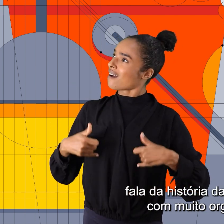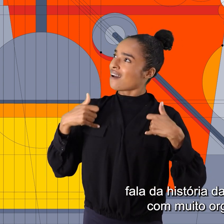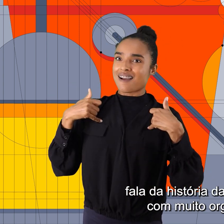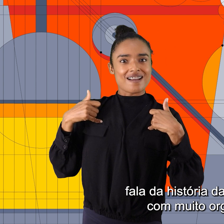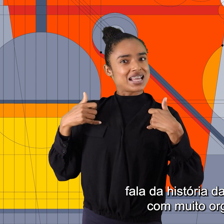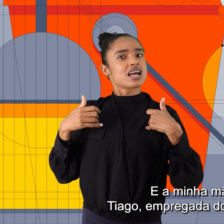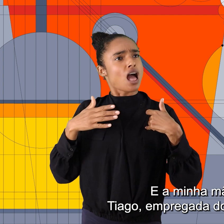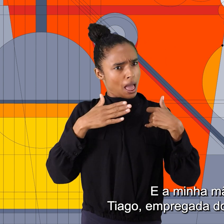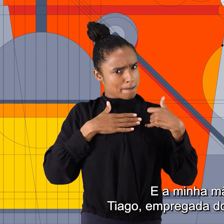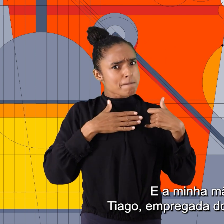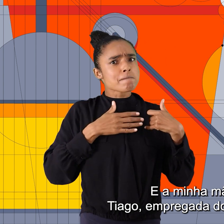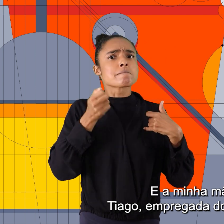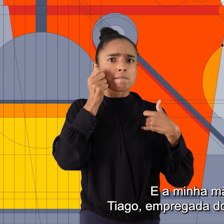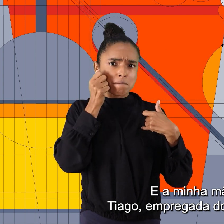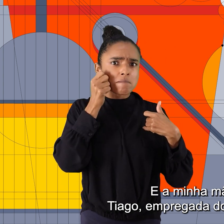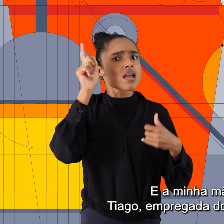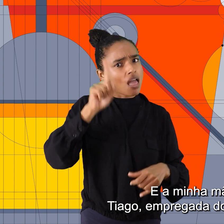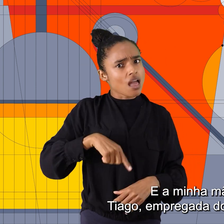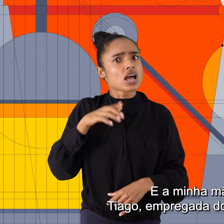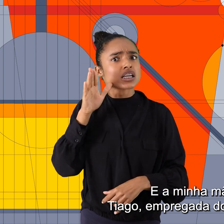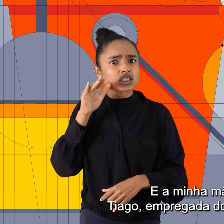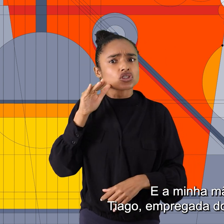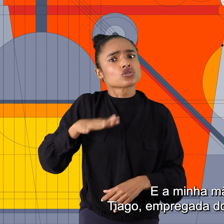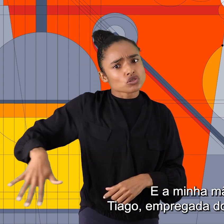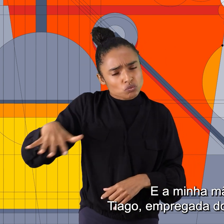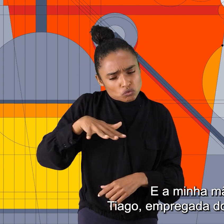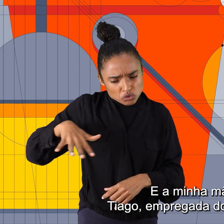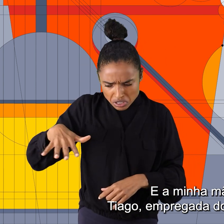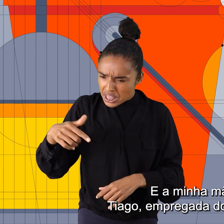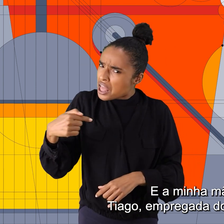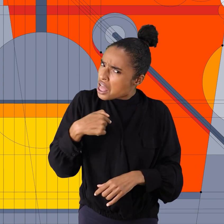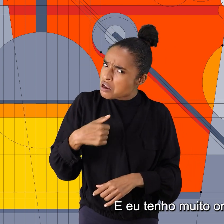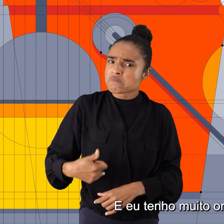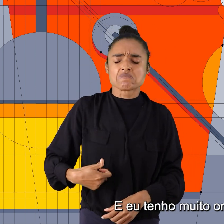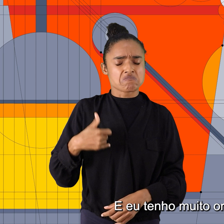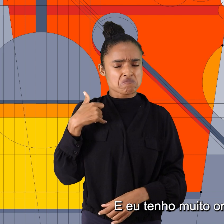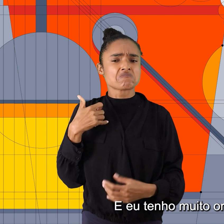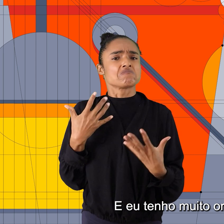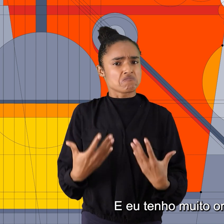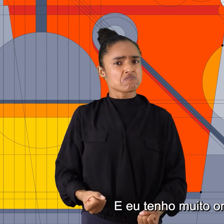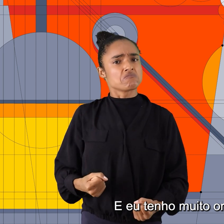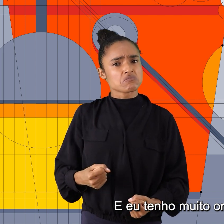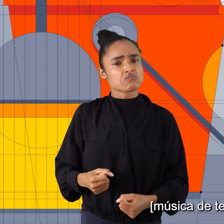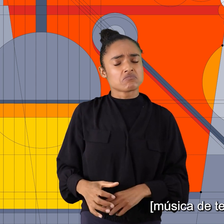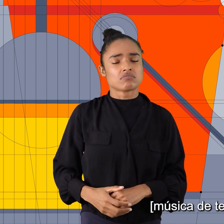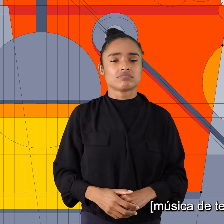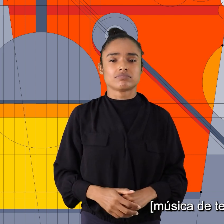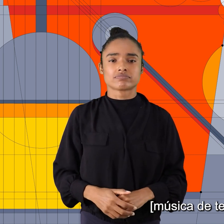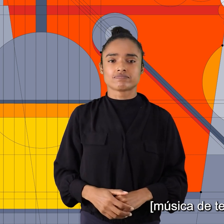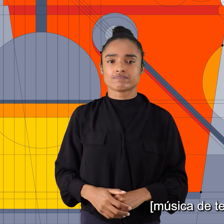com muito orgulho. E a minha mãe foi, Tiago, empregada doméstica, né? E eu tenho muito orgulho disso.